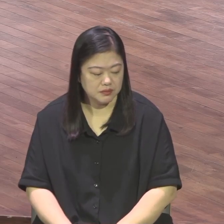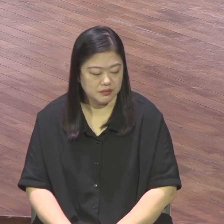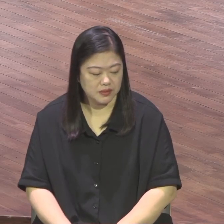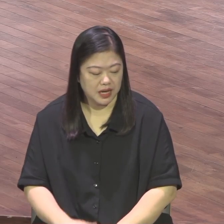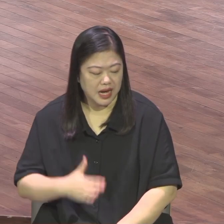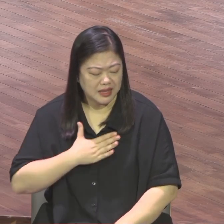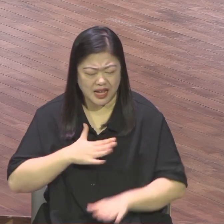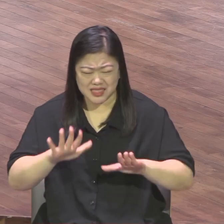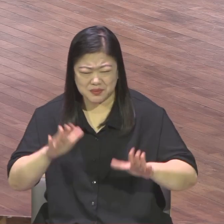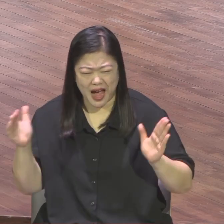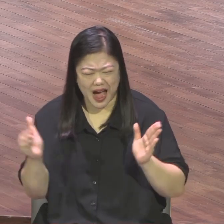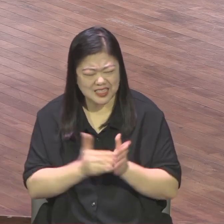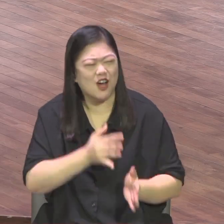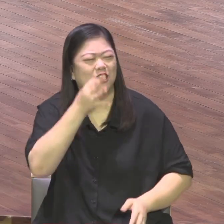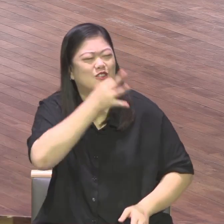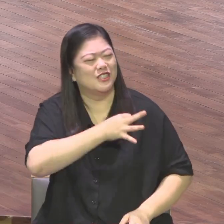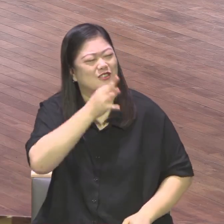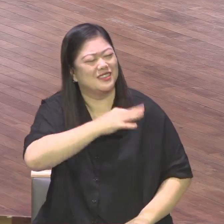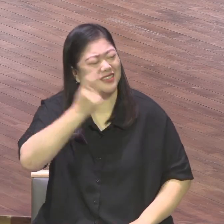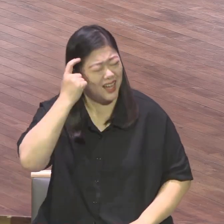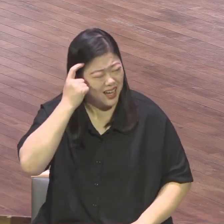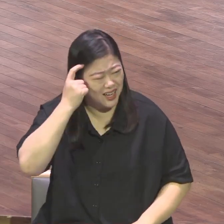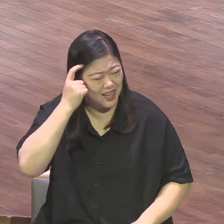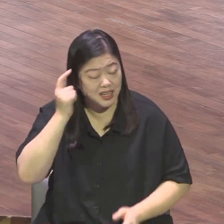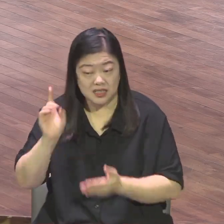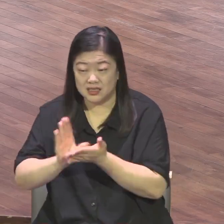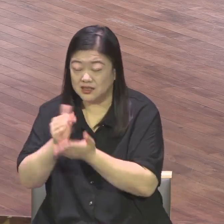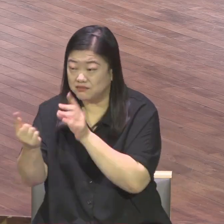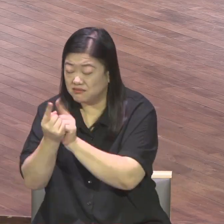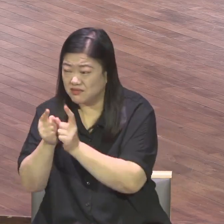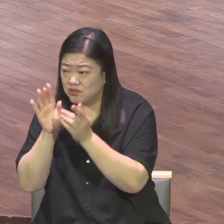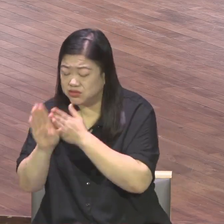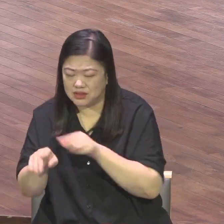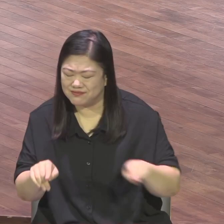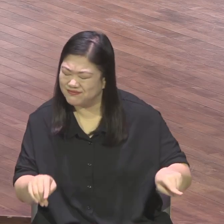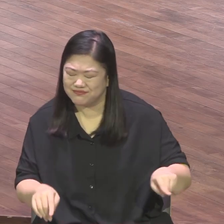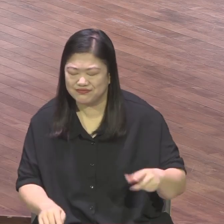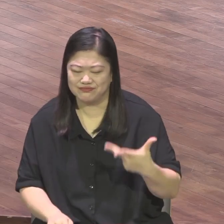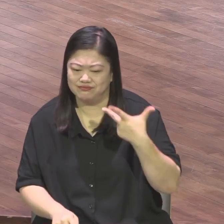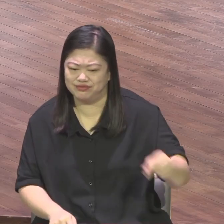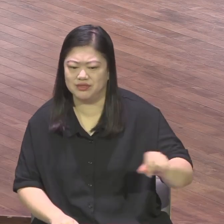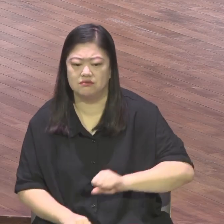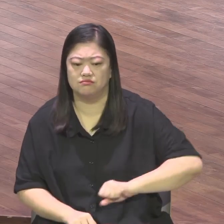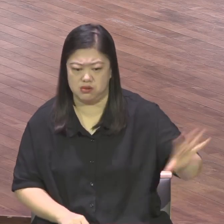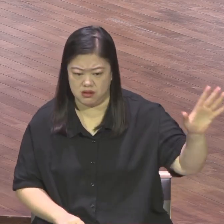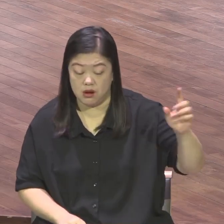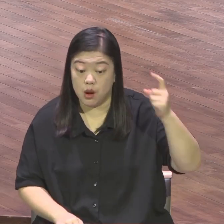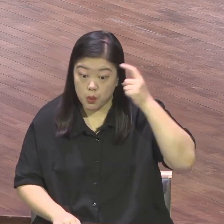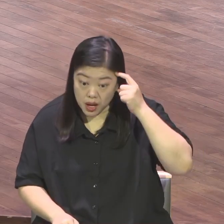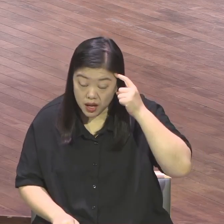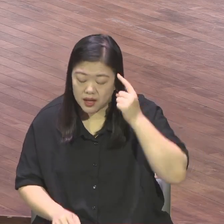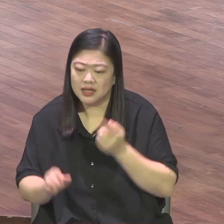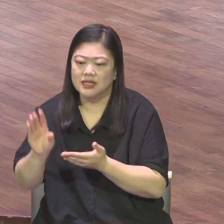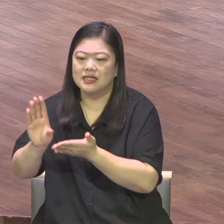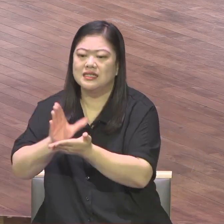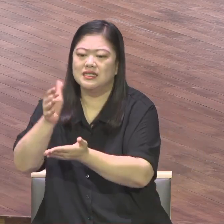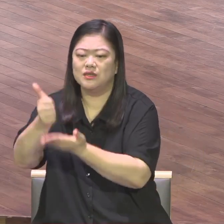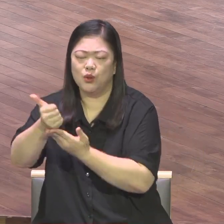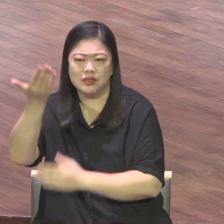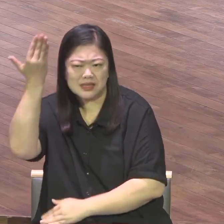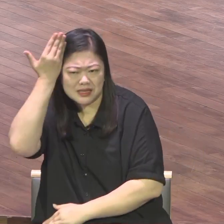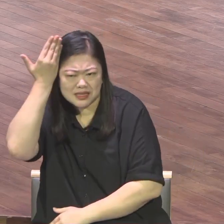내가 그리스도를 위하여 다 해로 여길 뿐더러 또한 모든 것을 해로 여기면 내 주 그리스도 예수를 아는